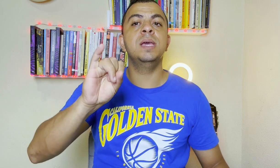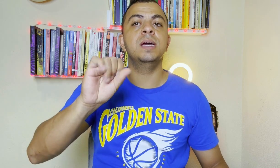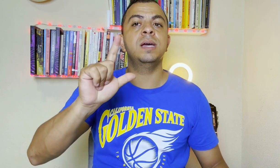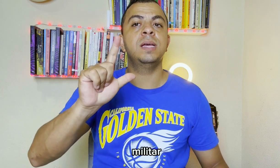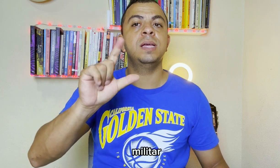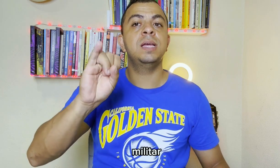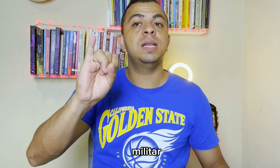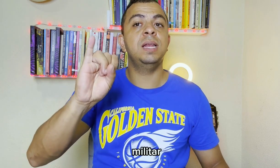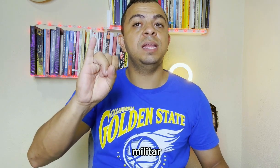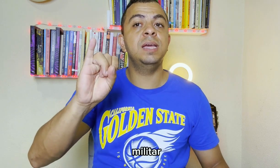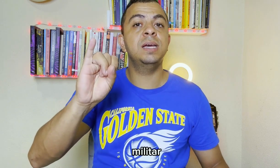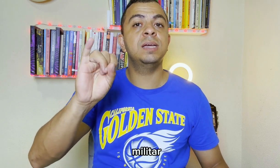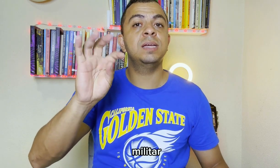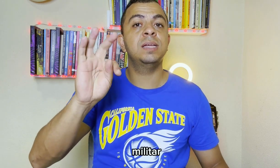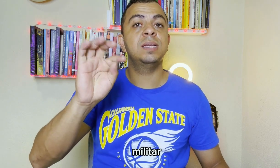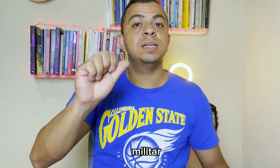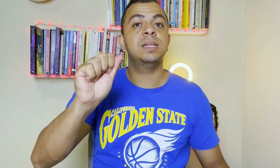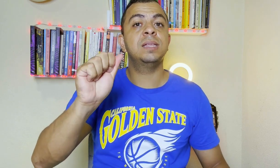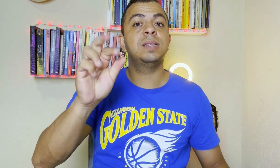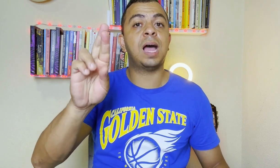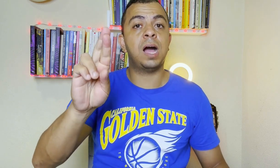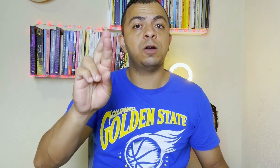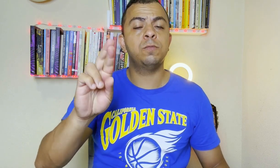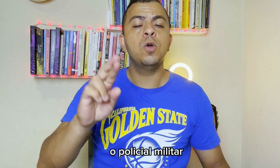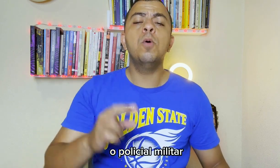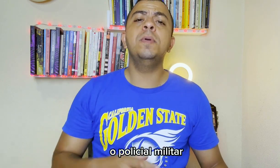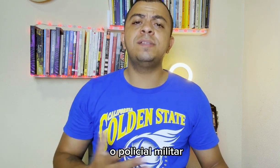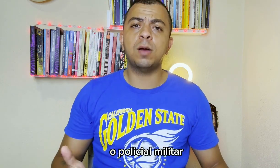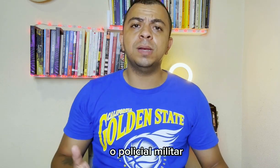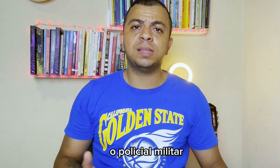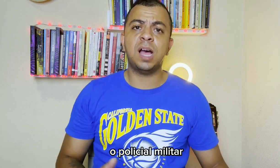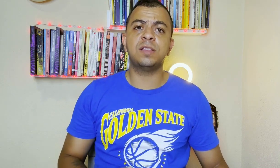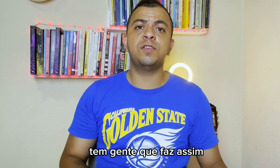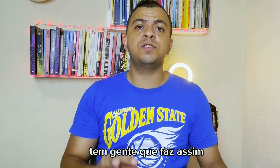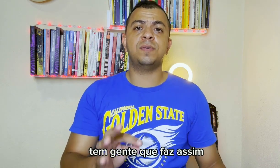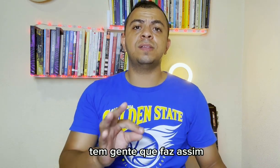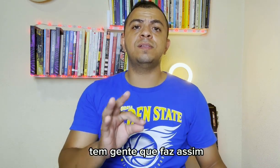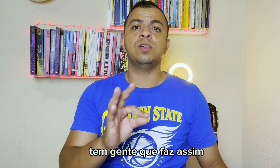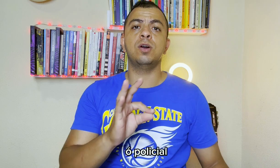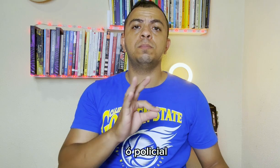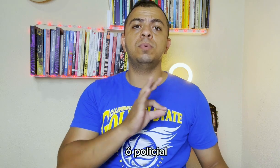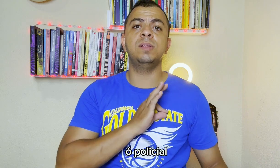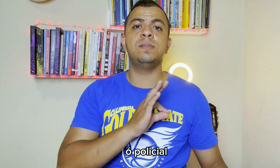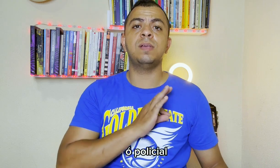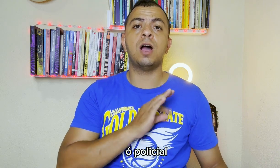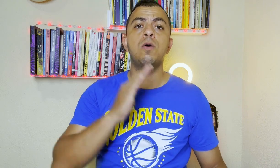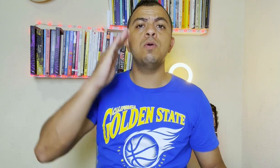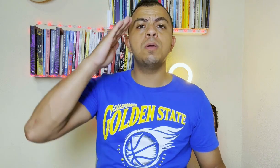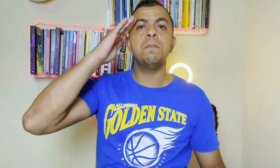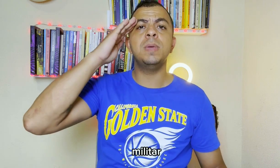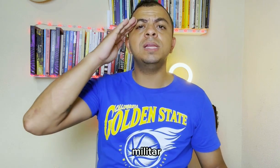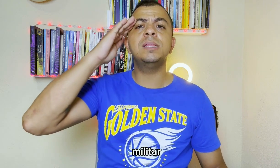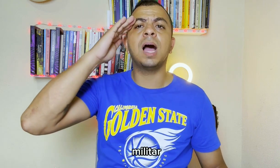militar. O policial militar, tem gente que faz assim, ó. Policial militar.